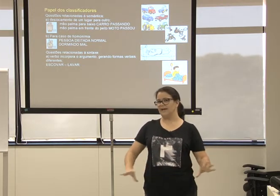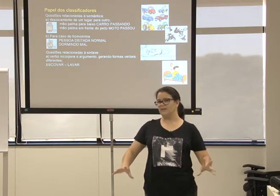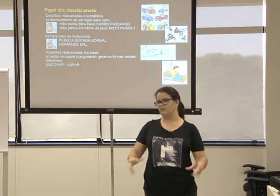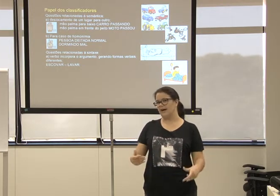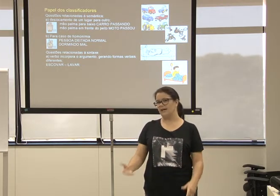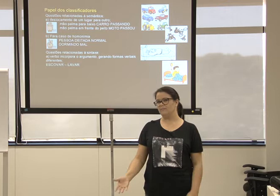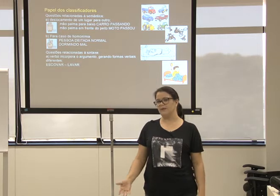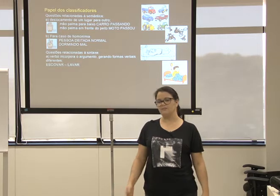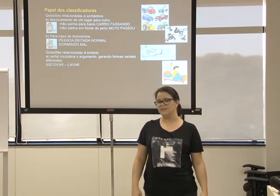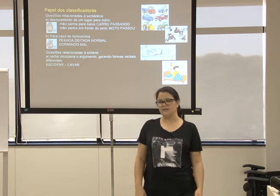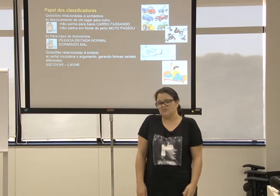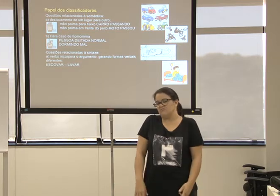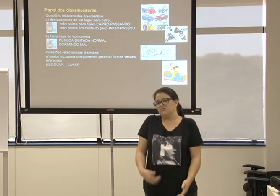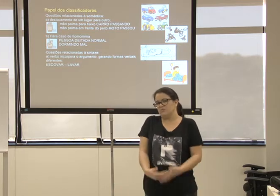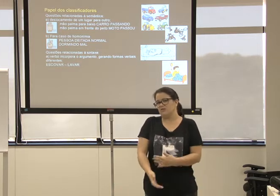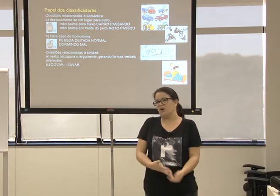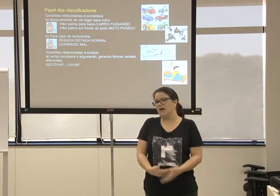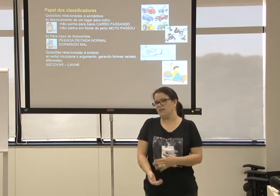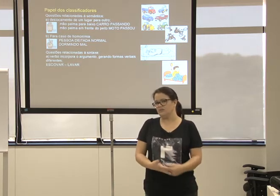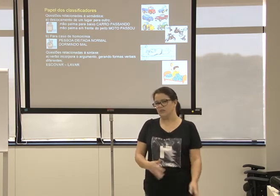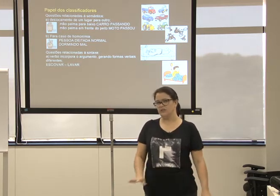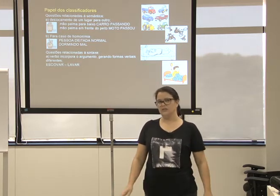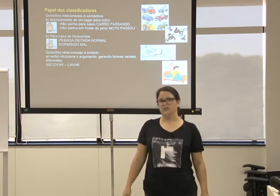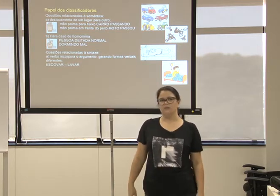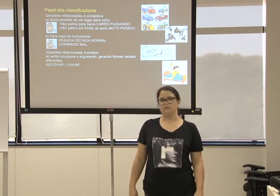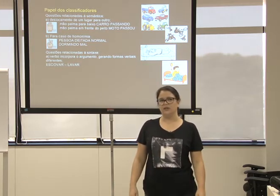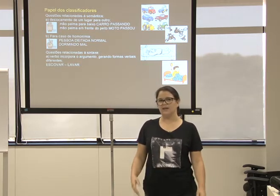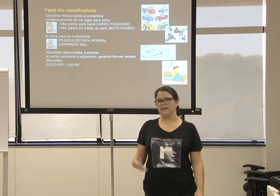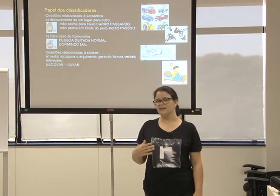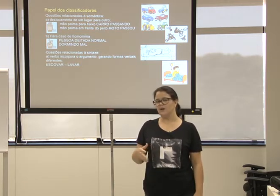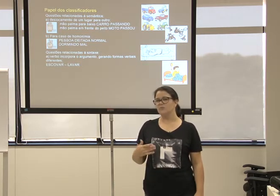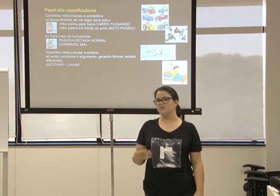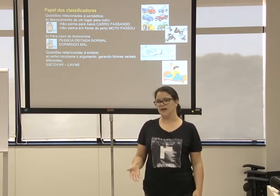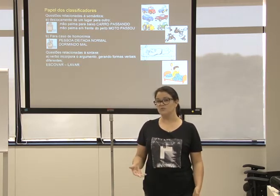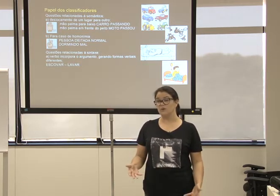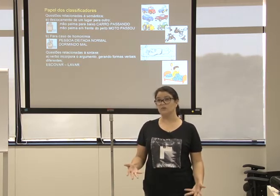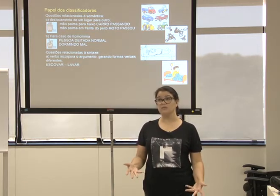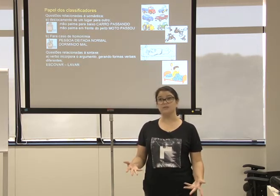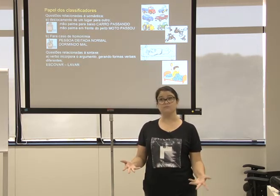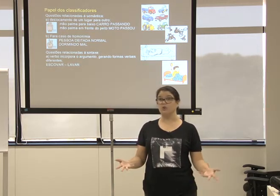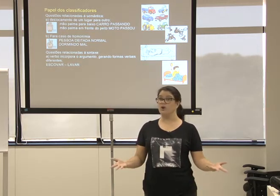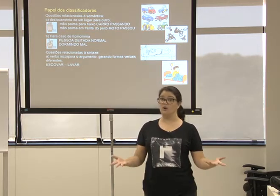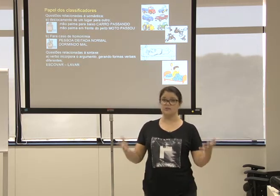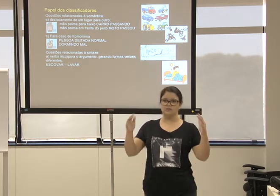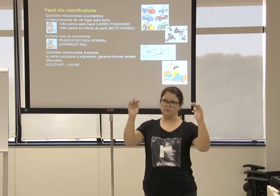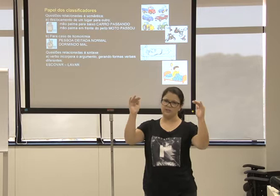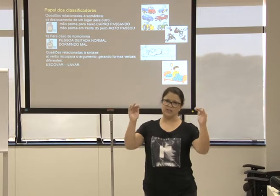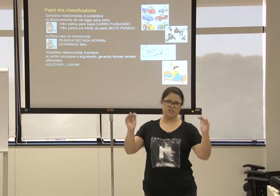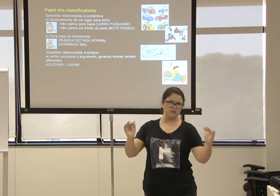e o carro era preto, mas eu não tinha me tocado, né? Porque até então meus carros não eram assim, nossa, todo pintadinho da